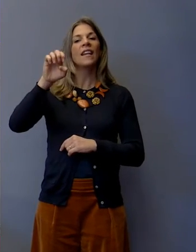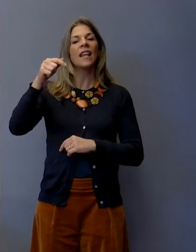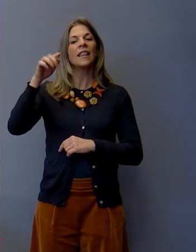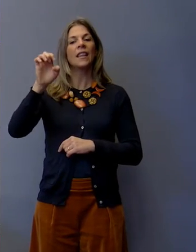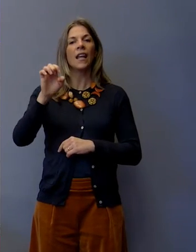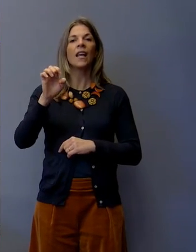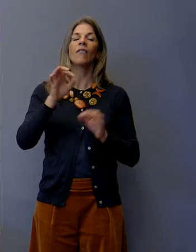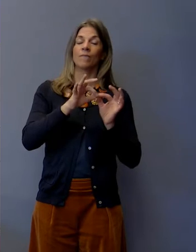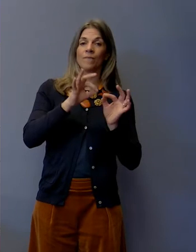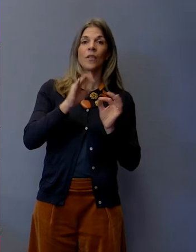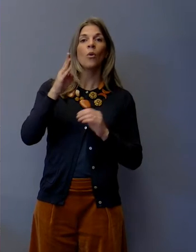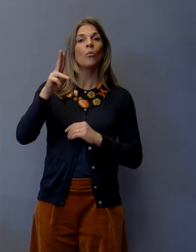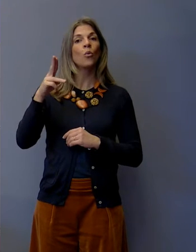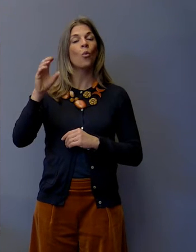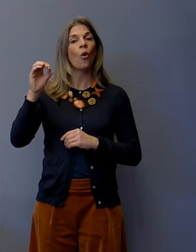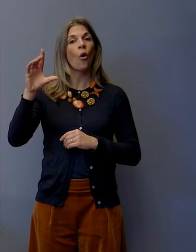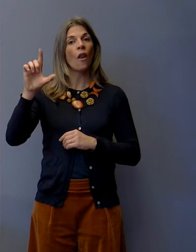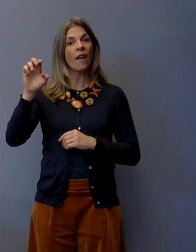signora bruccoleri